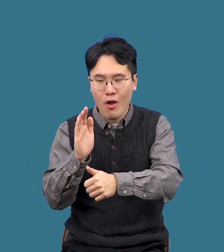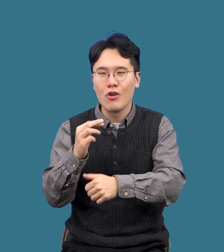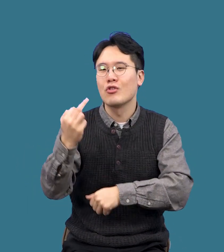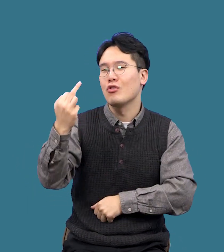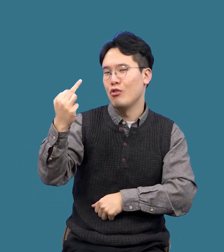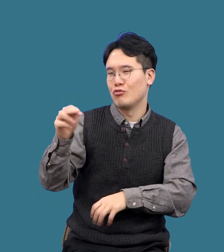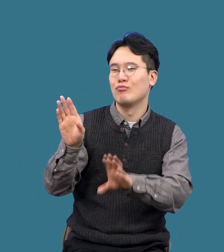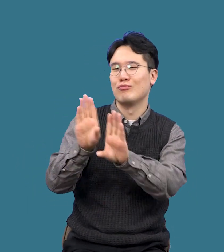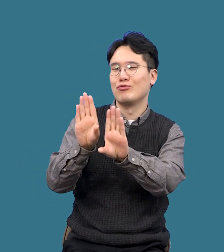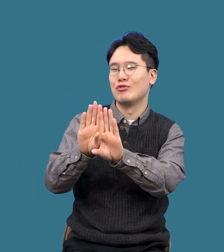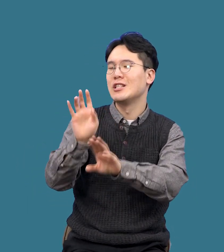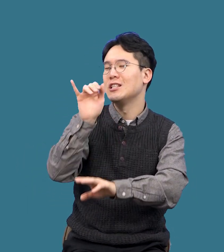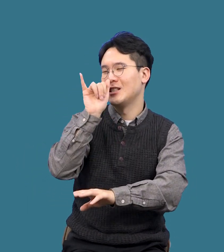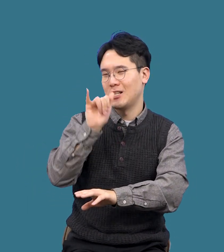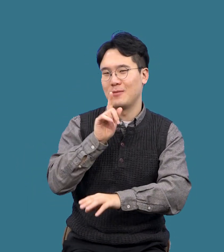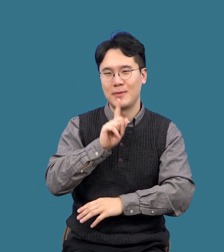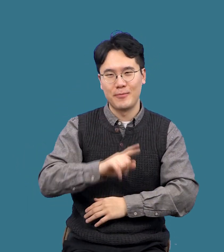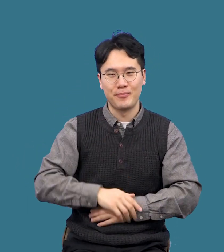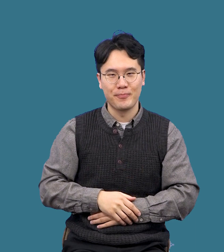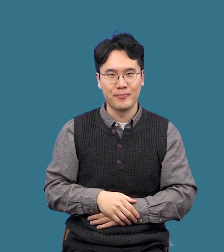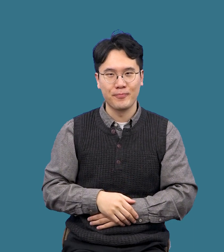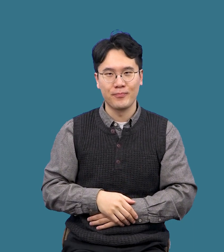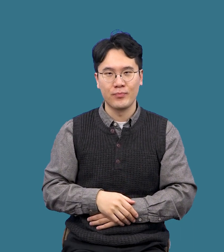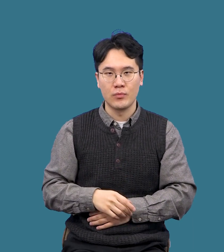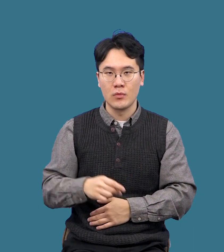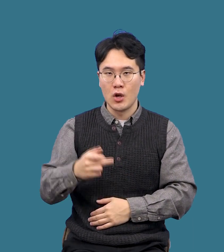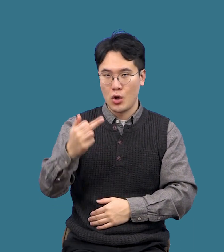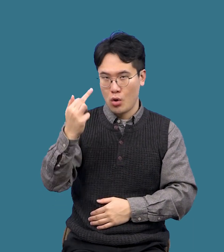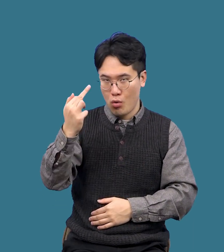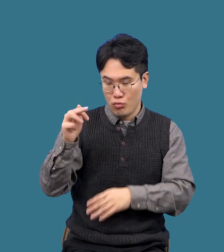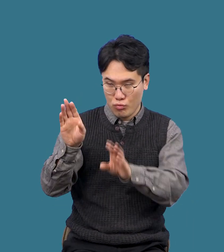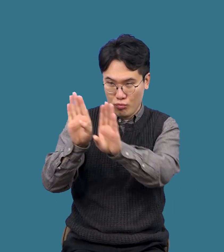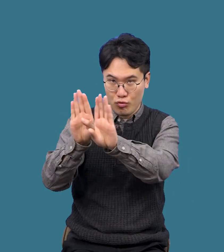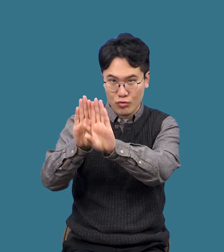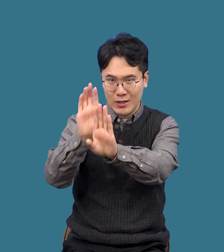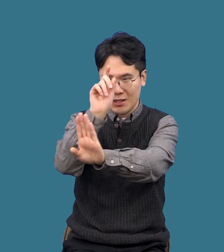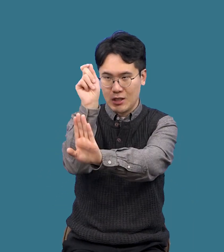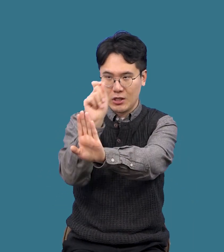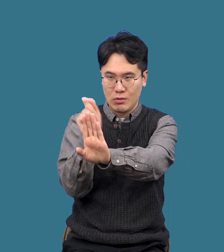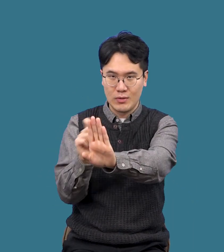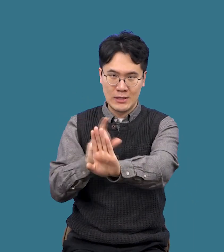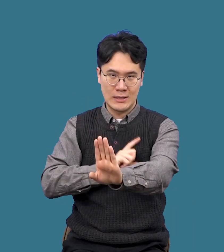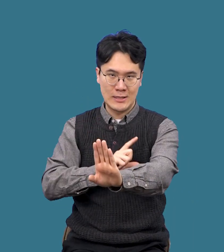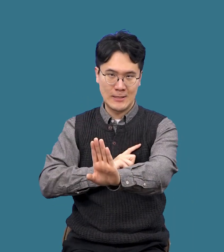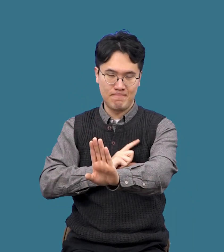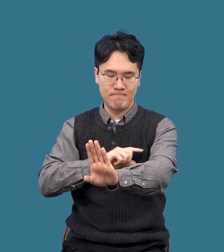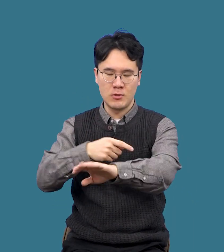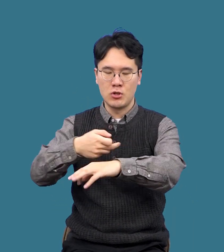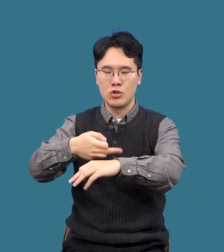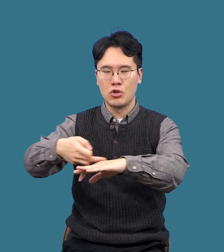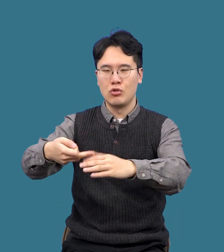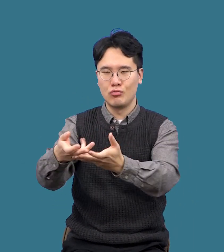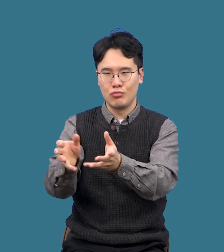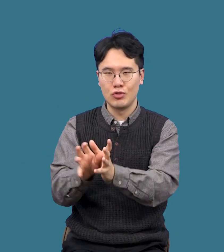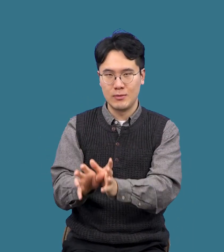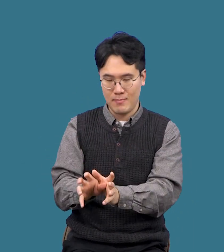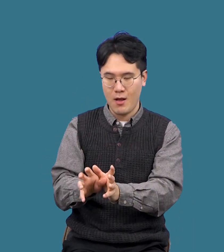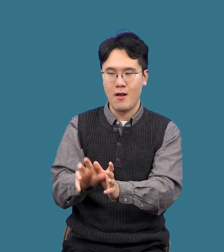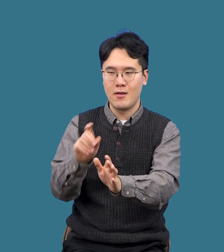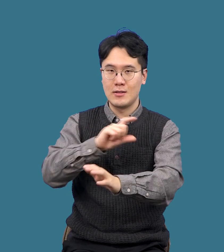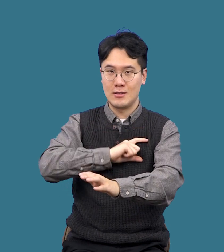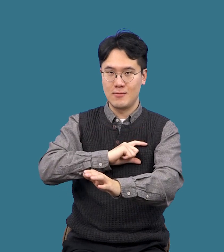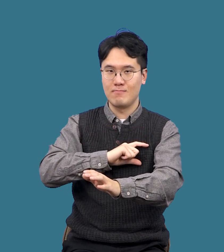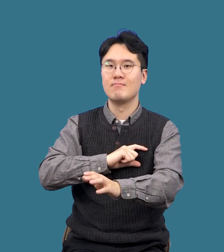근데 12문에 12지파의 이름이 기록되어 있다라고 말합니다. 그리고 거기에 12개의